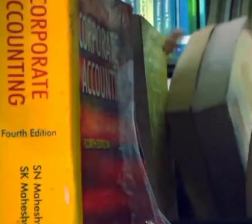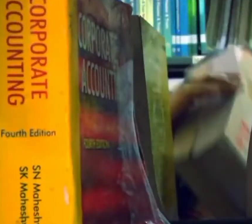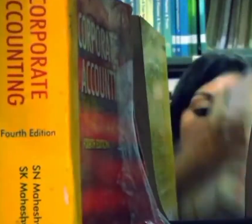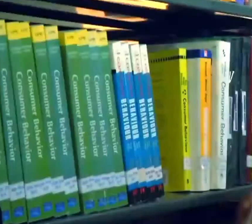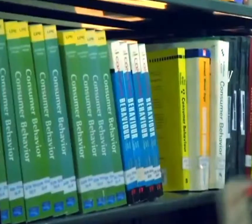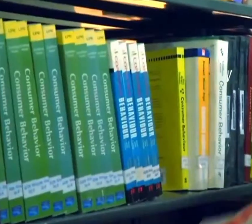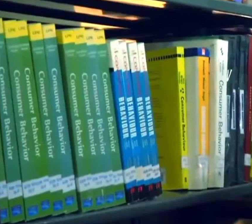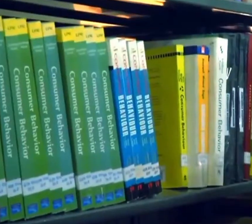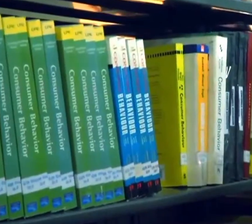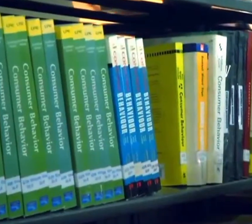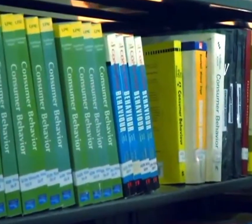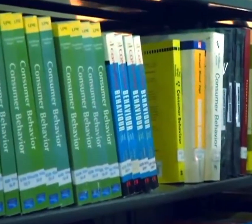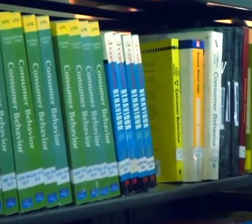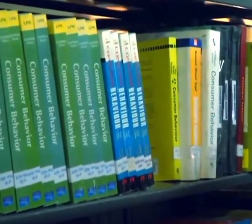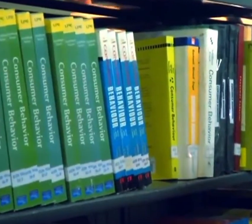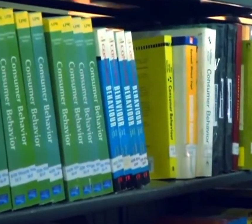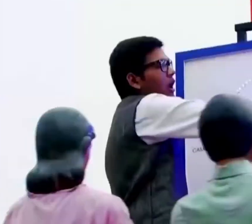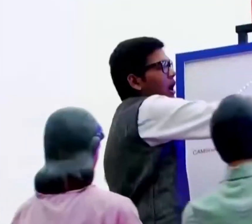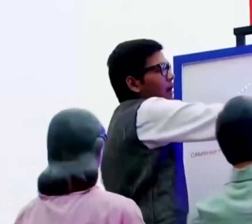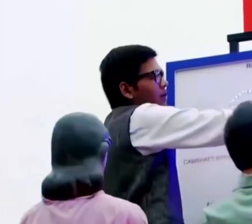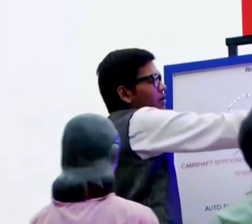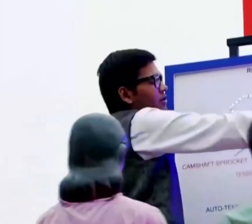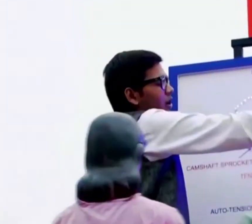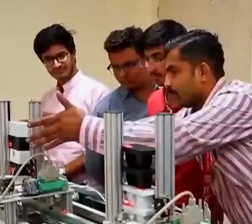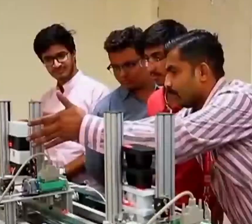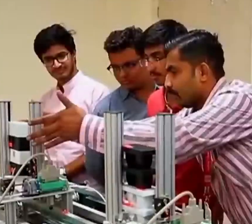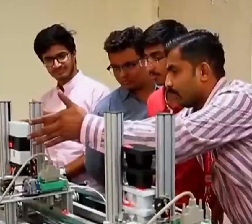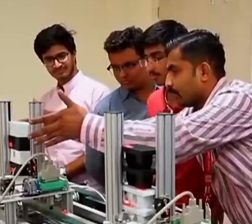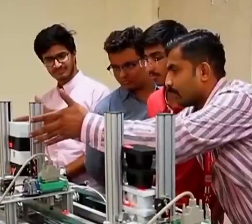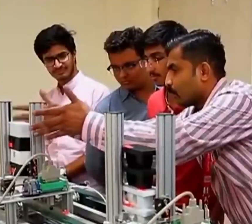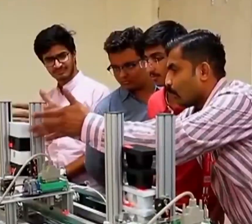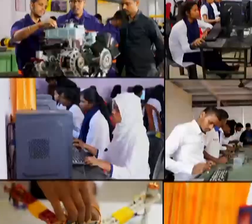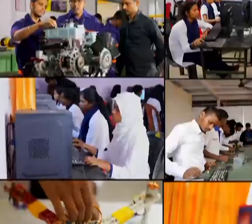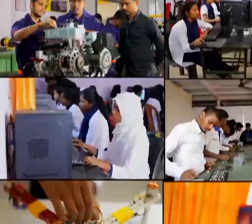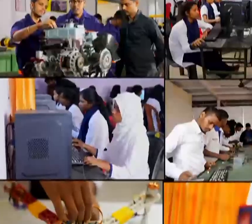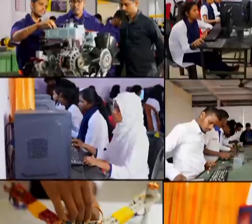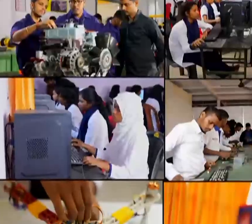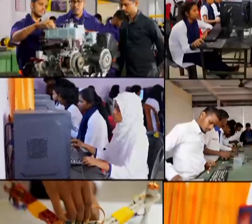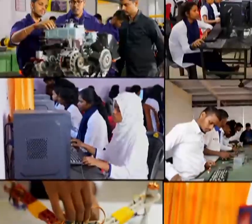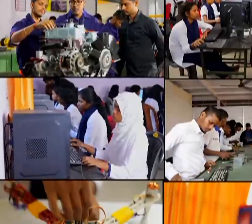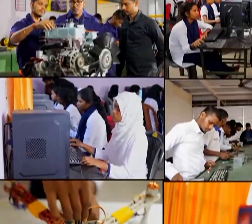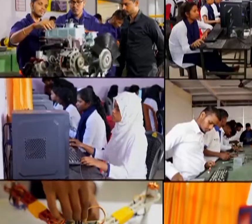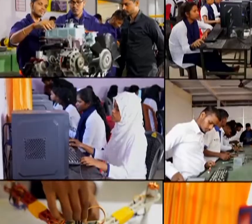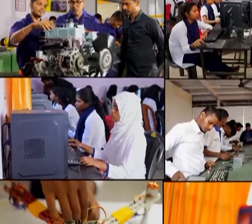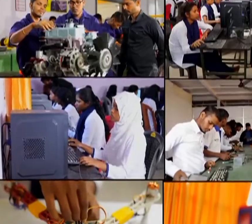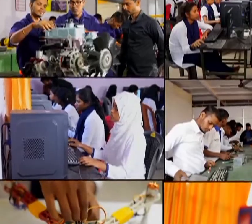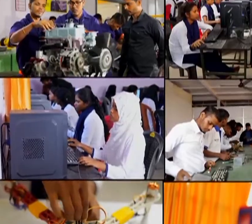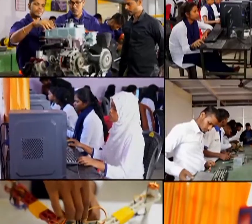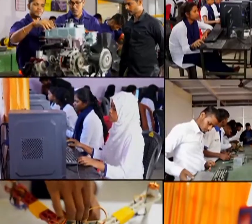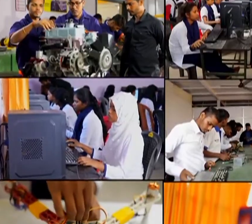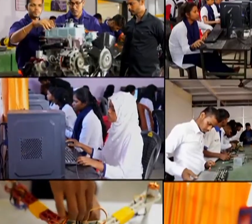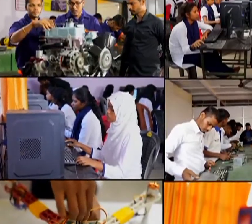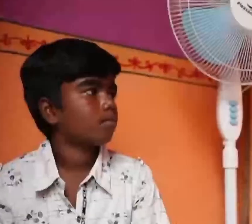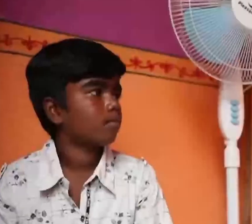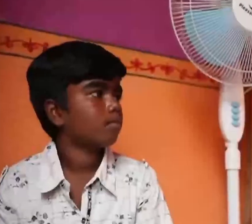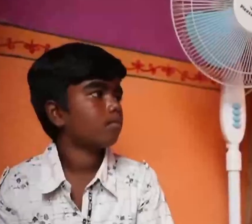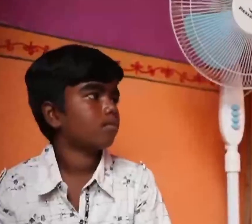स्वयं चुने। हम अपना दीपक स्वयं बने, हम